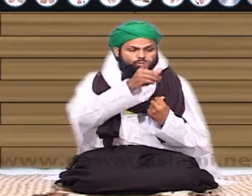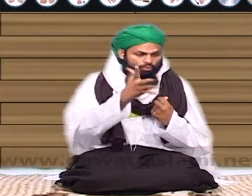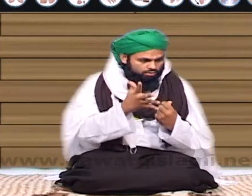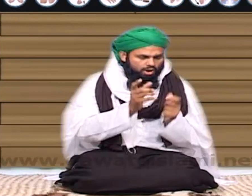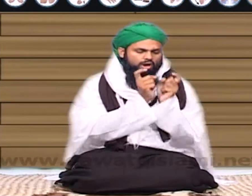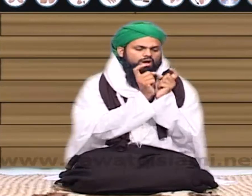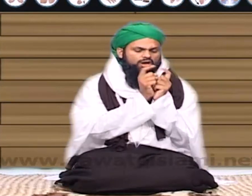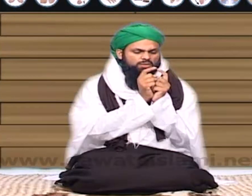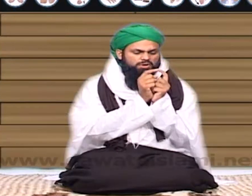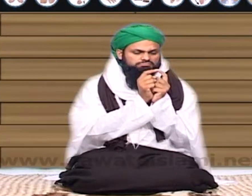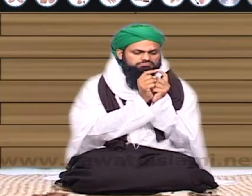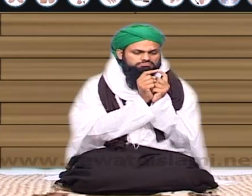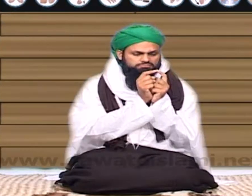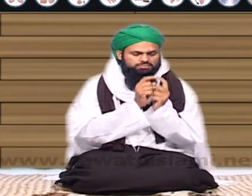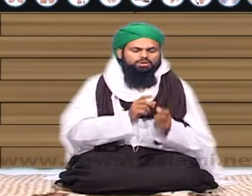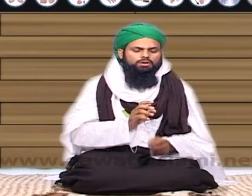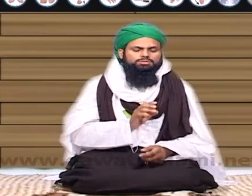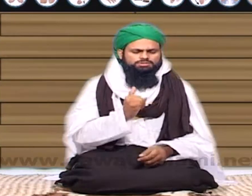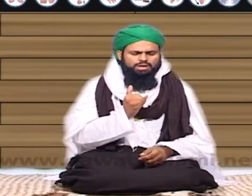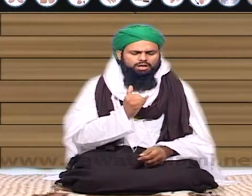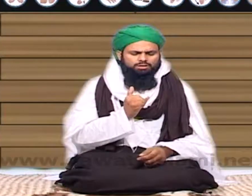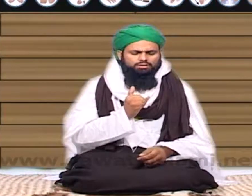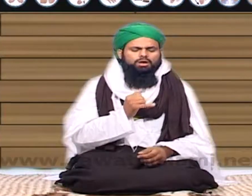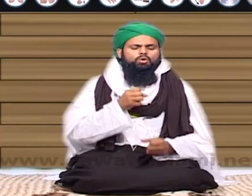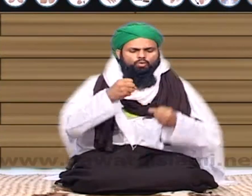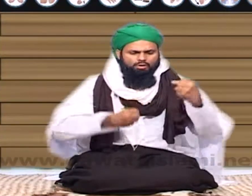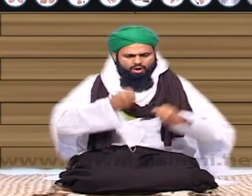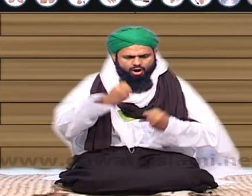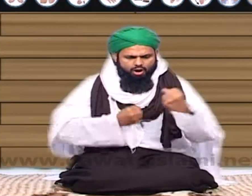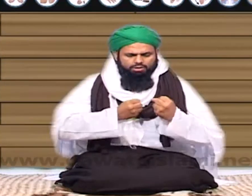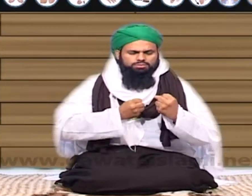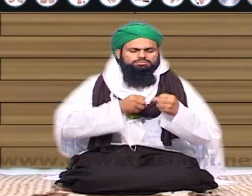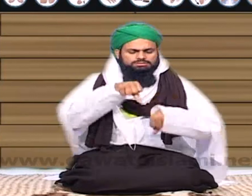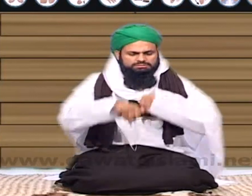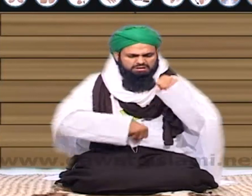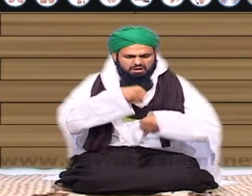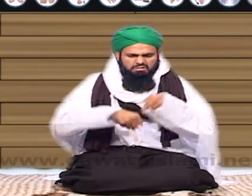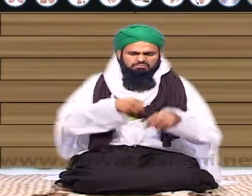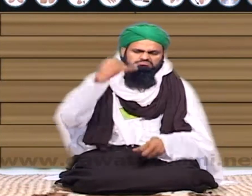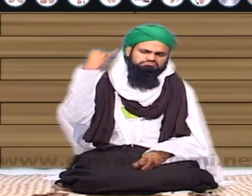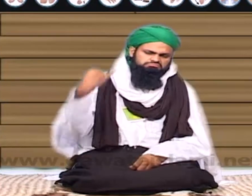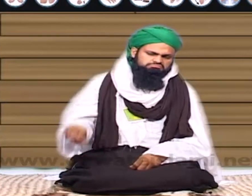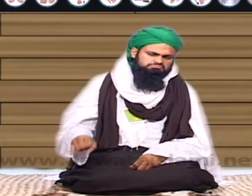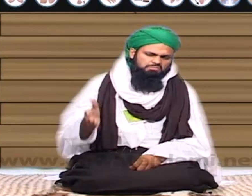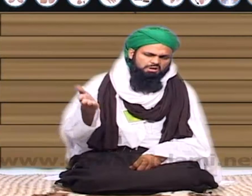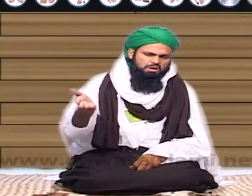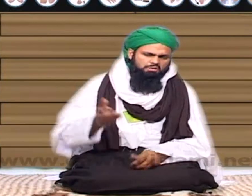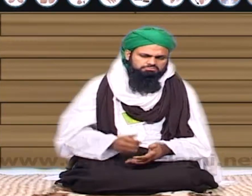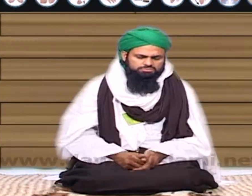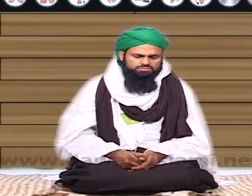پیچھے سے کریں تو غیبت کہلائے. یہاں تک کہ اس کی سواری کا اگر تذکرہ کریں اس میں جو خامی ہے، یار اس کی